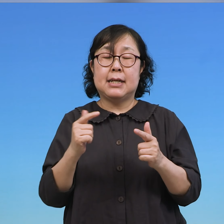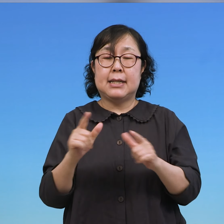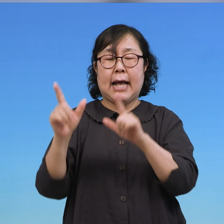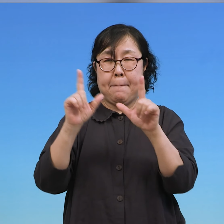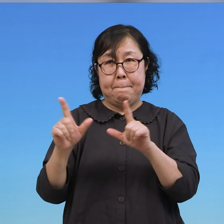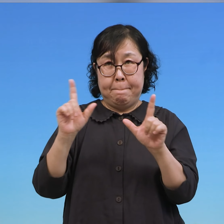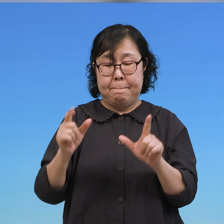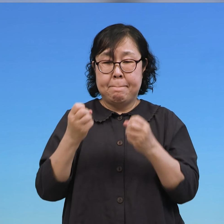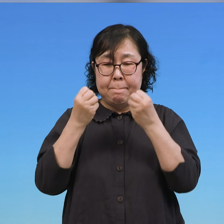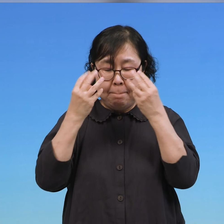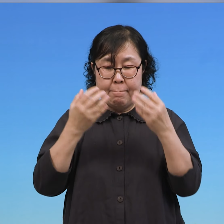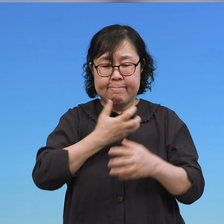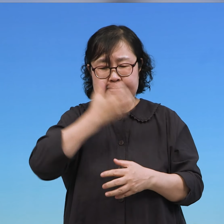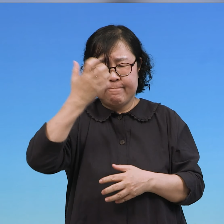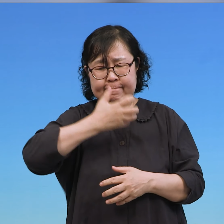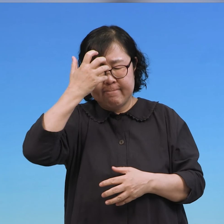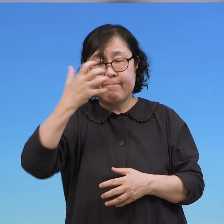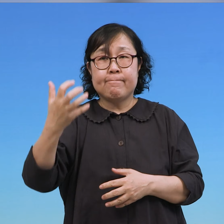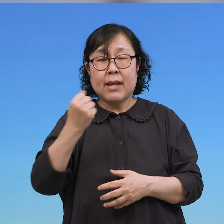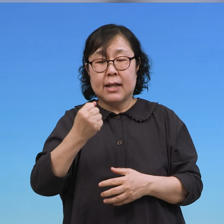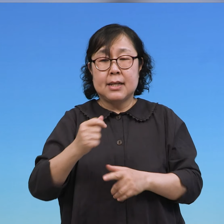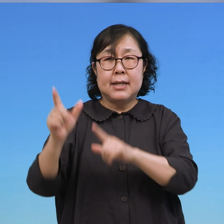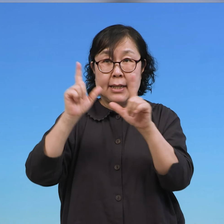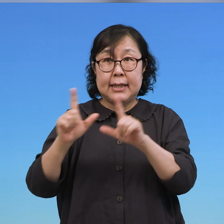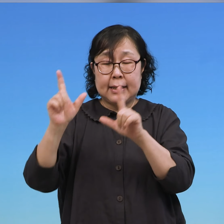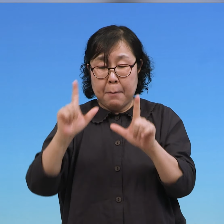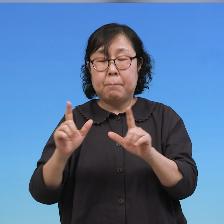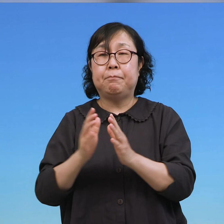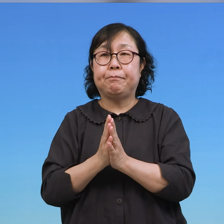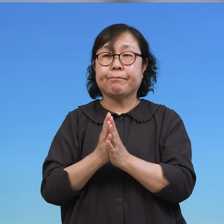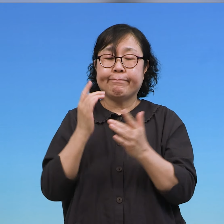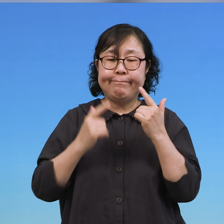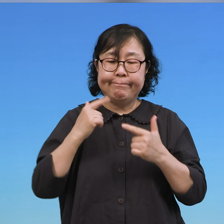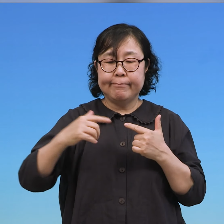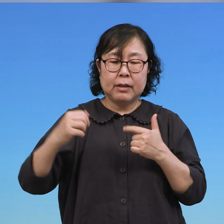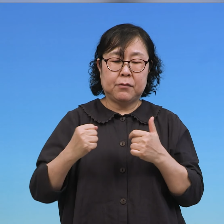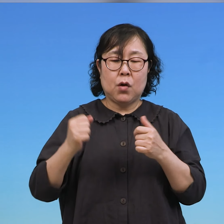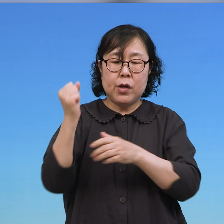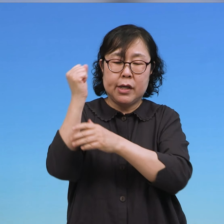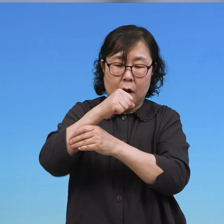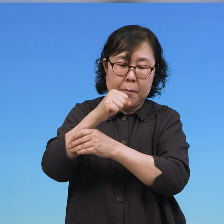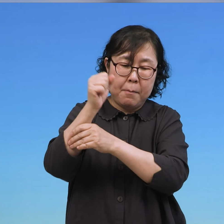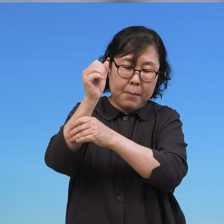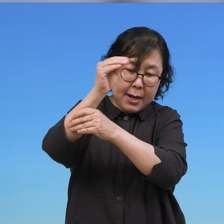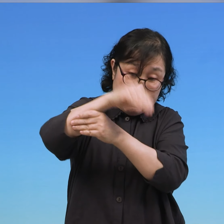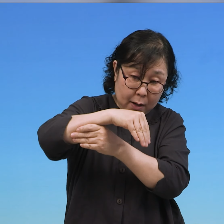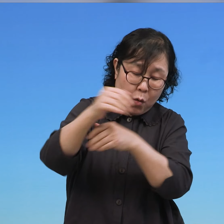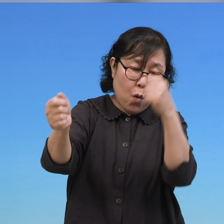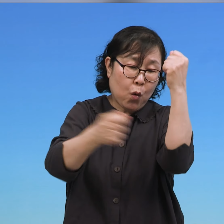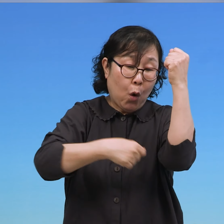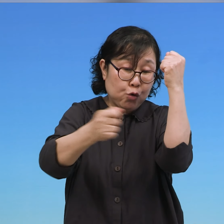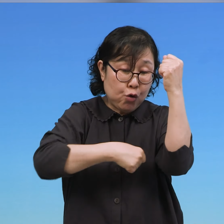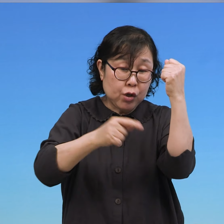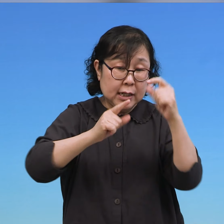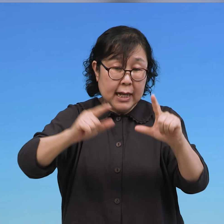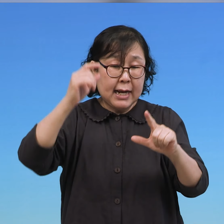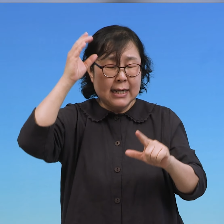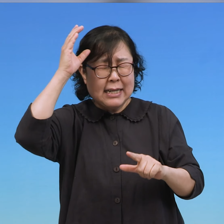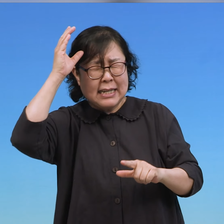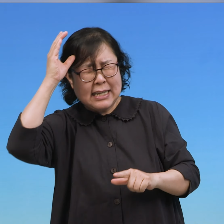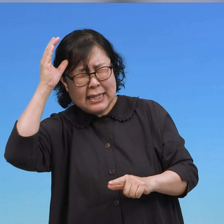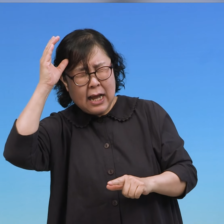인생, 새로운 꿈을 꾸는 인생, 반드시 기쁨으로 열매를 거둘 그날을